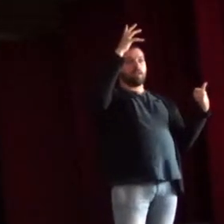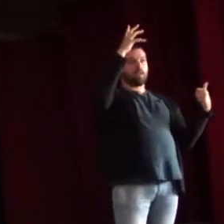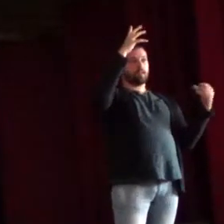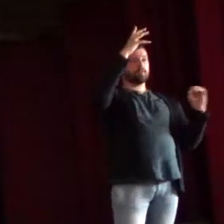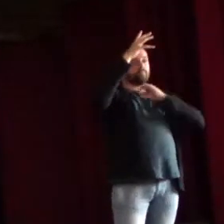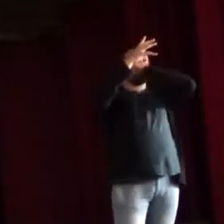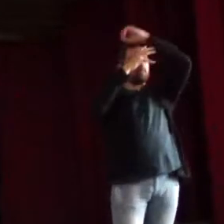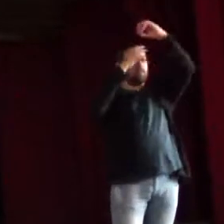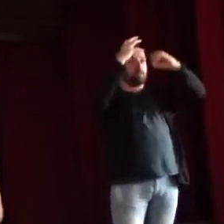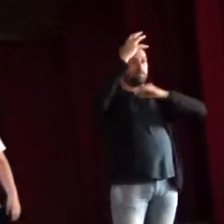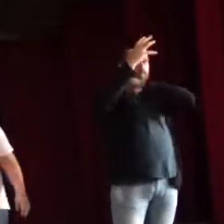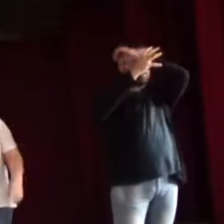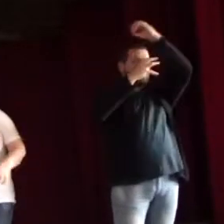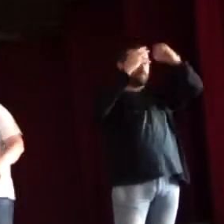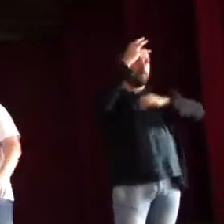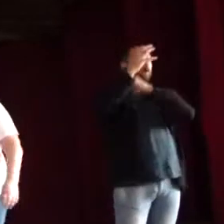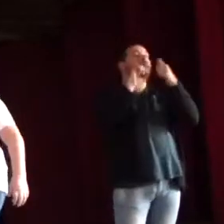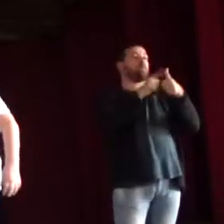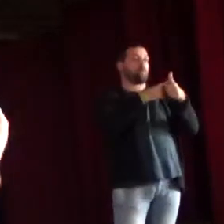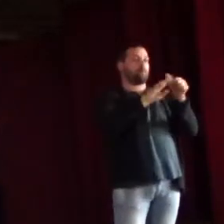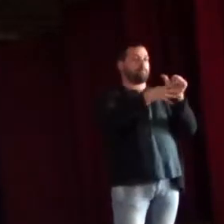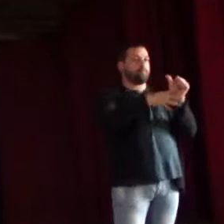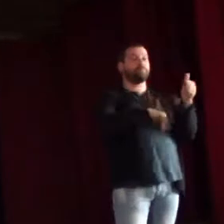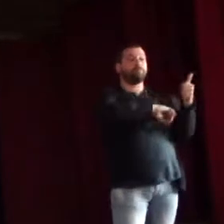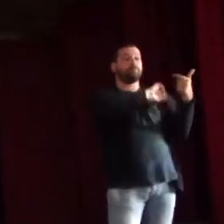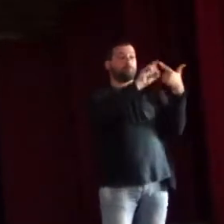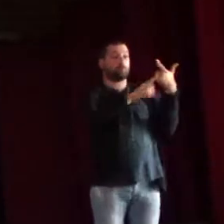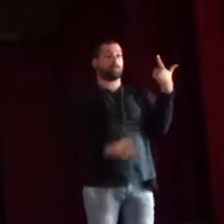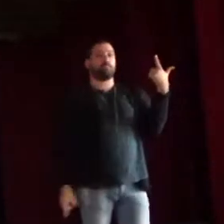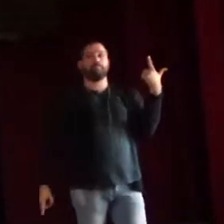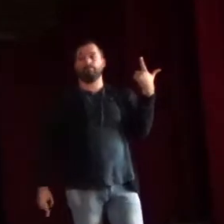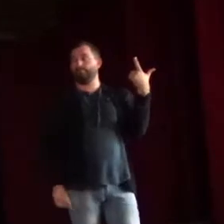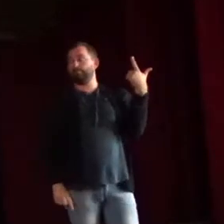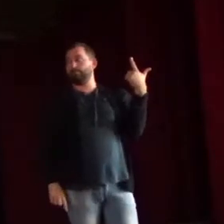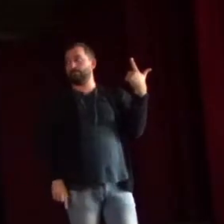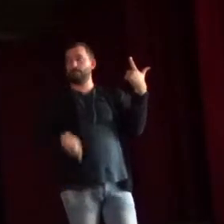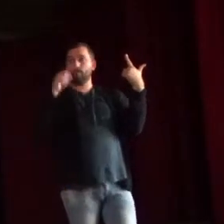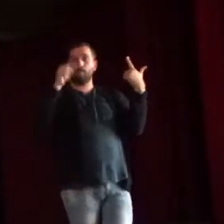du soleil. Très bien. Le deuxième, il faut être...